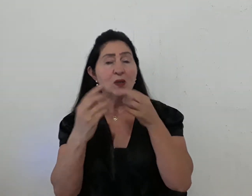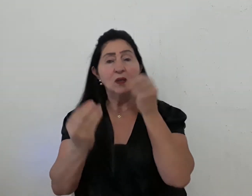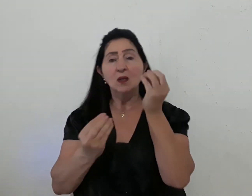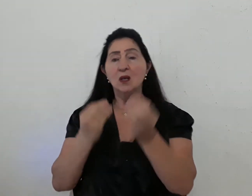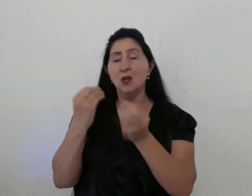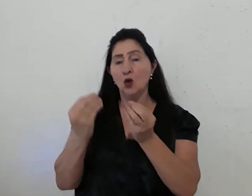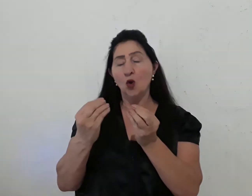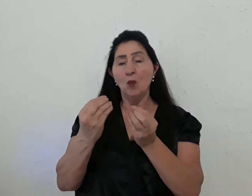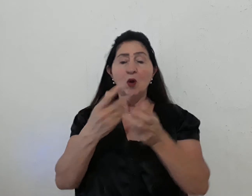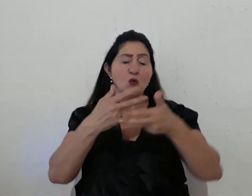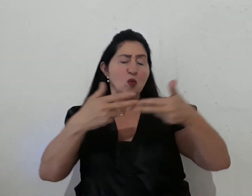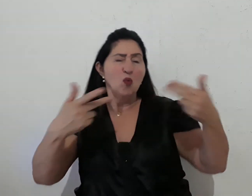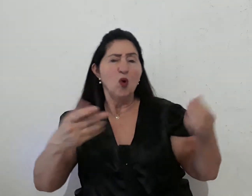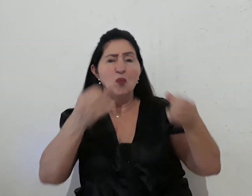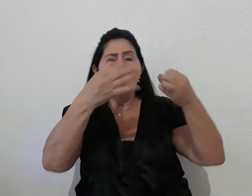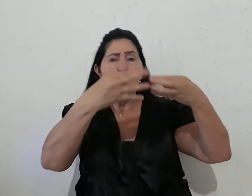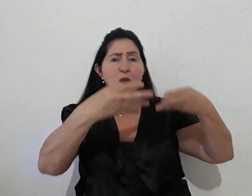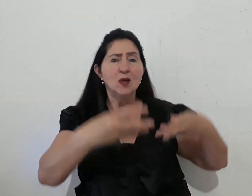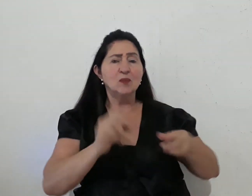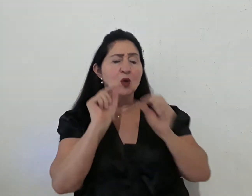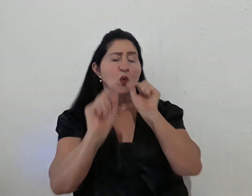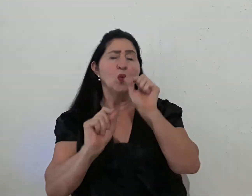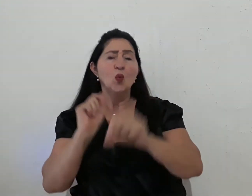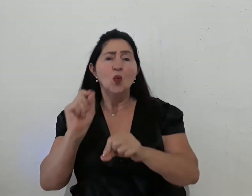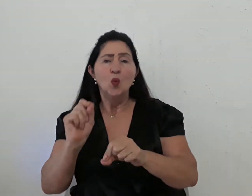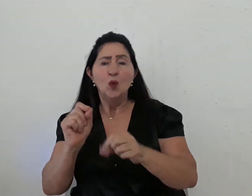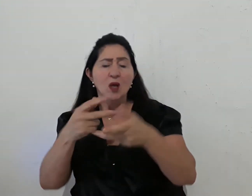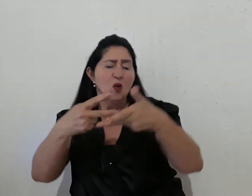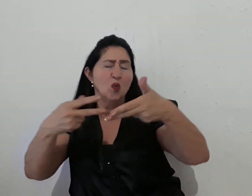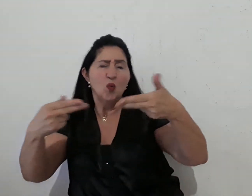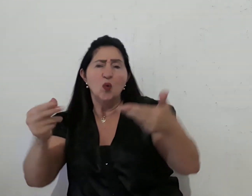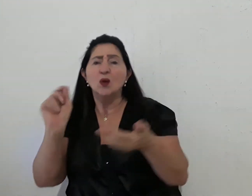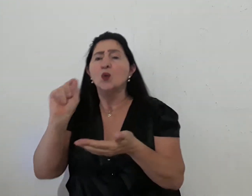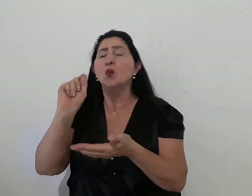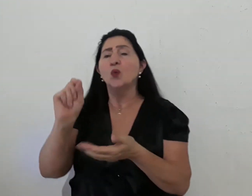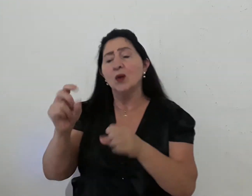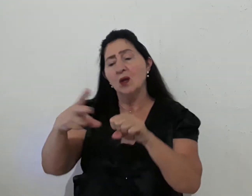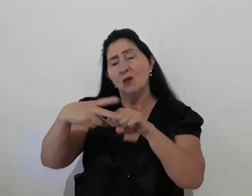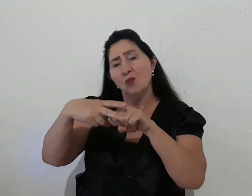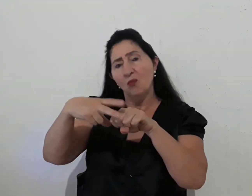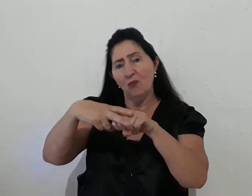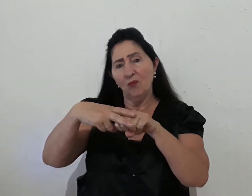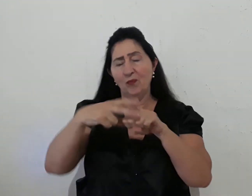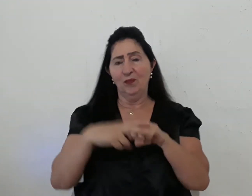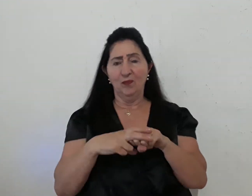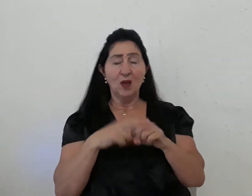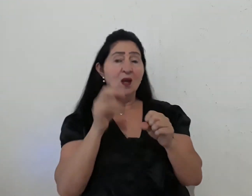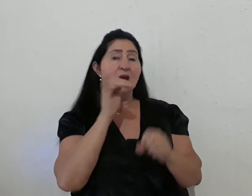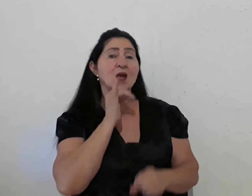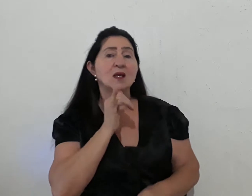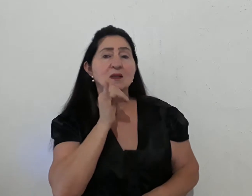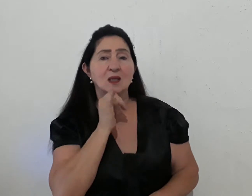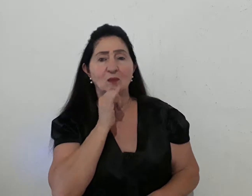desta coisa que está sendo o objeto da ação verbal. Exemplo: